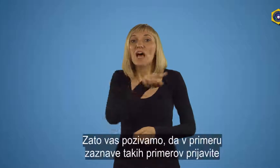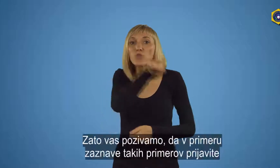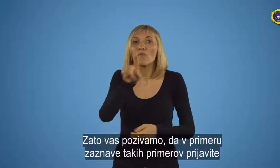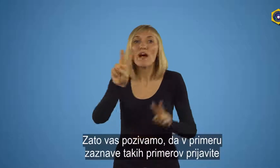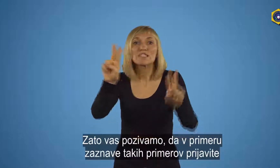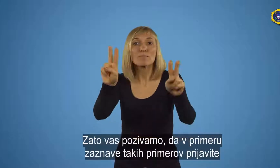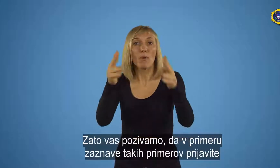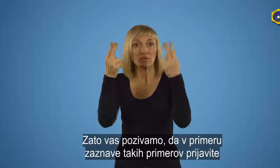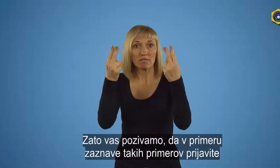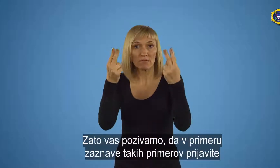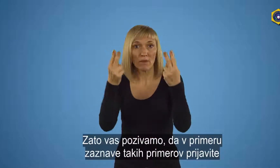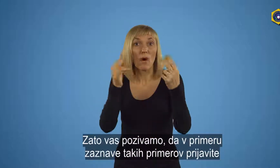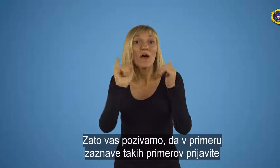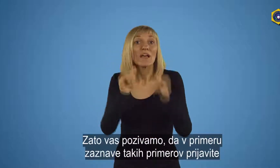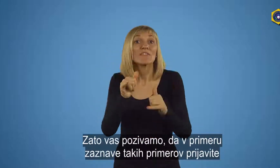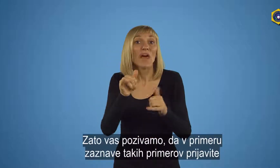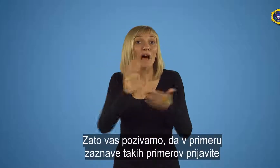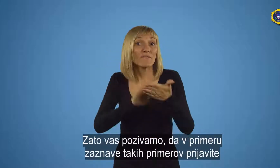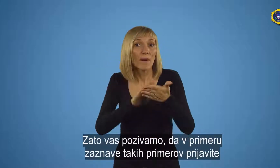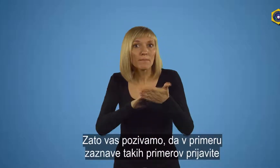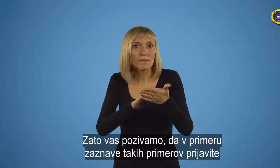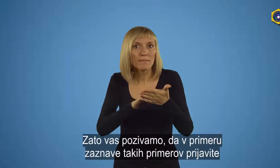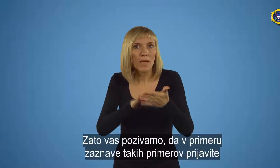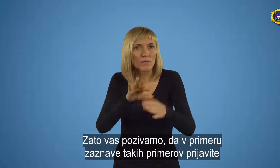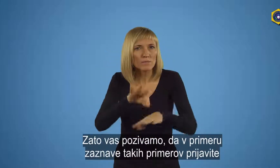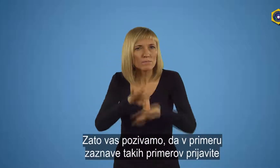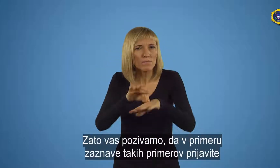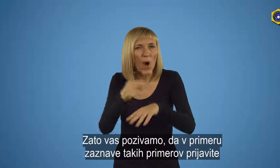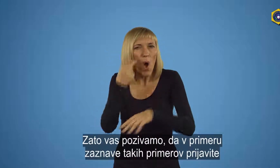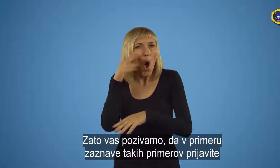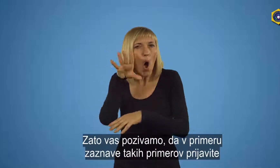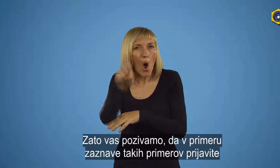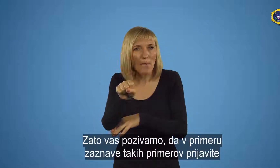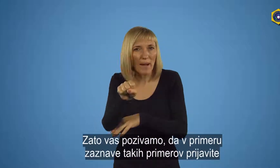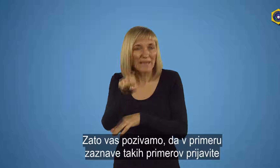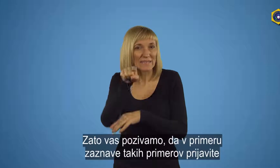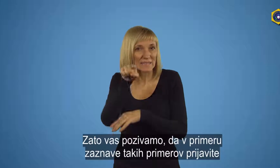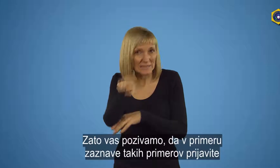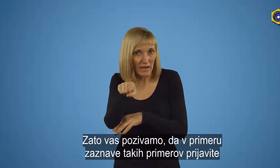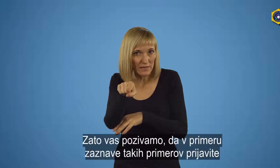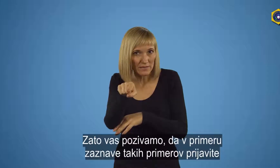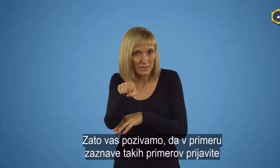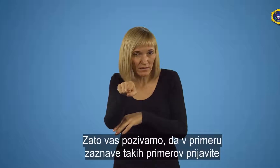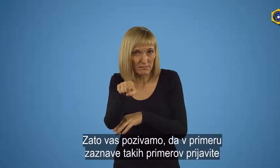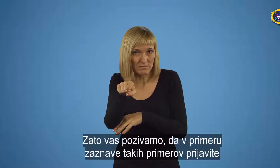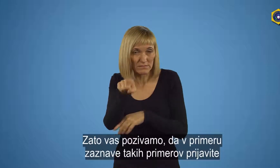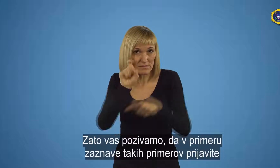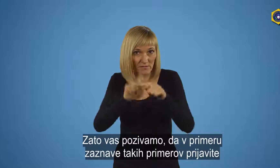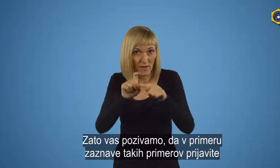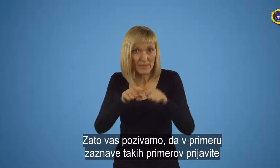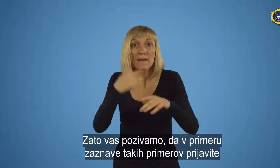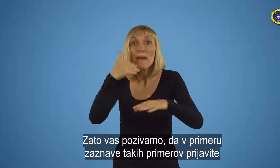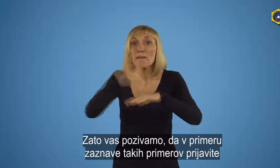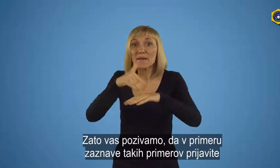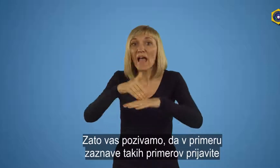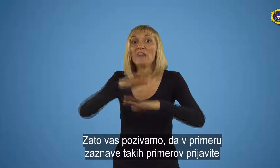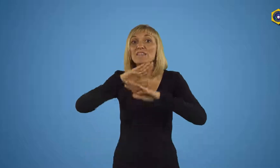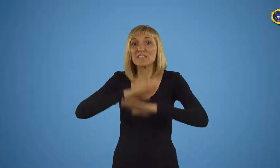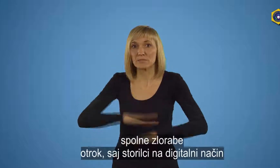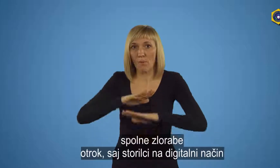Zato vas pozivamo, da v primeru zaznave takih primerov prijavite spolne zlorabe otrok, saj storilci na digitalni